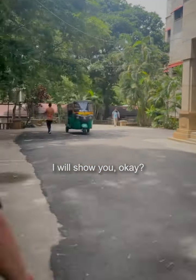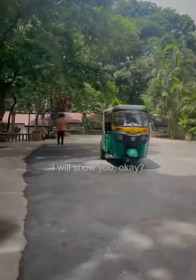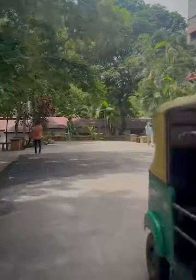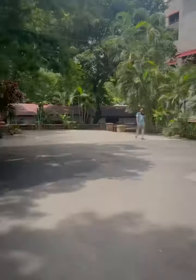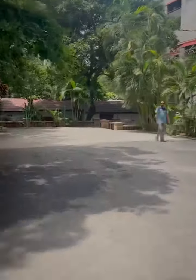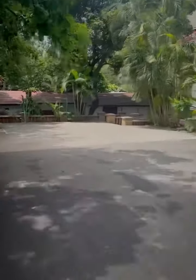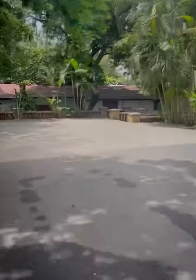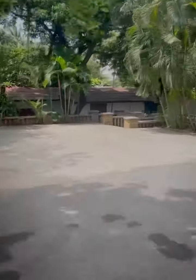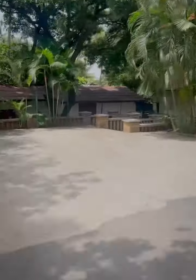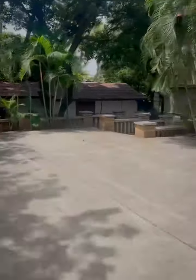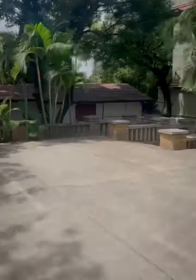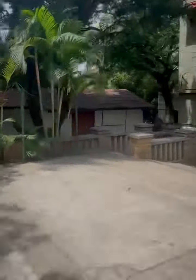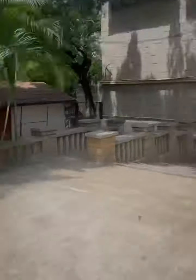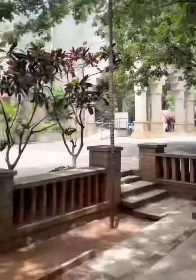हैं।